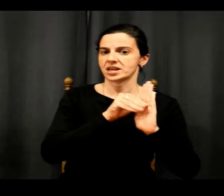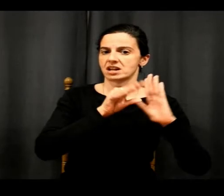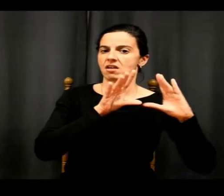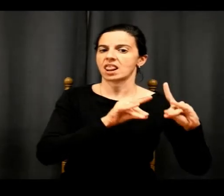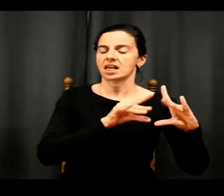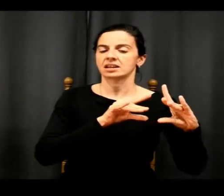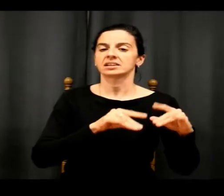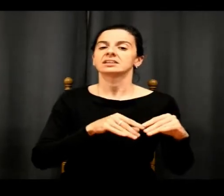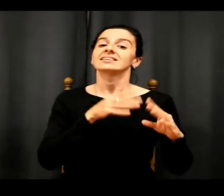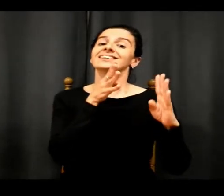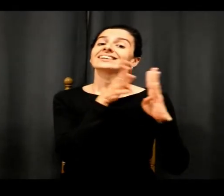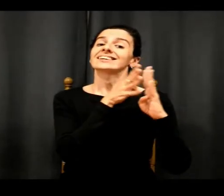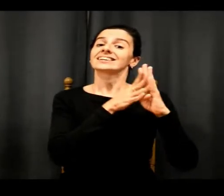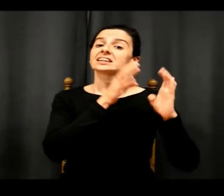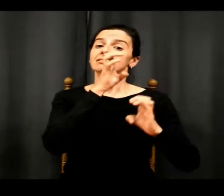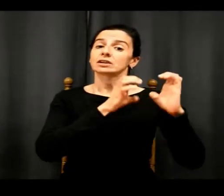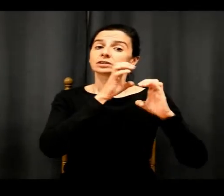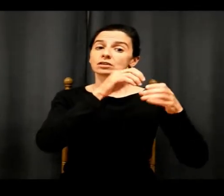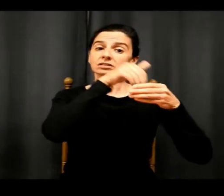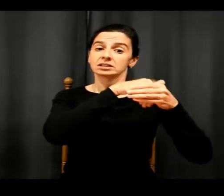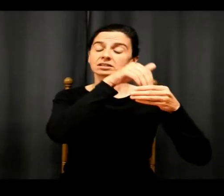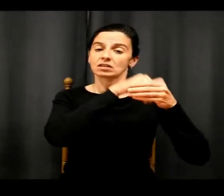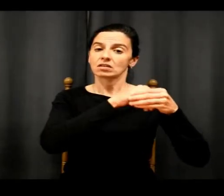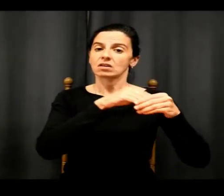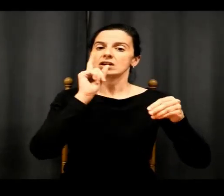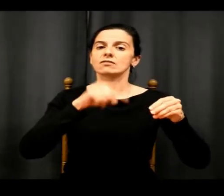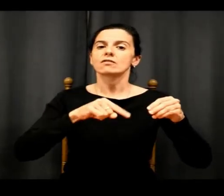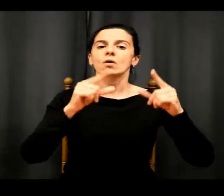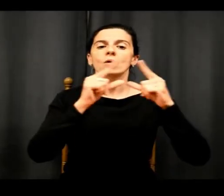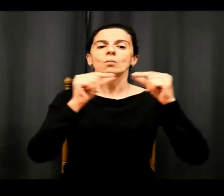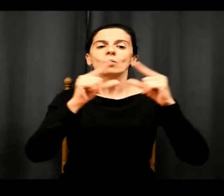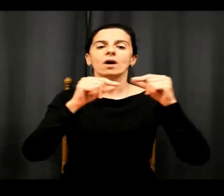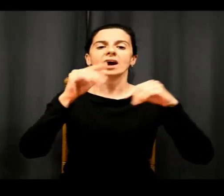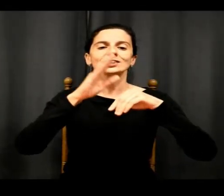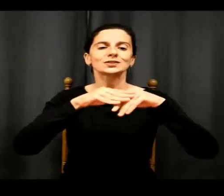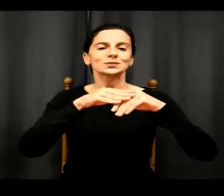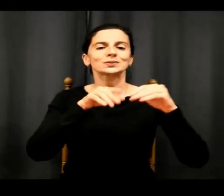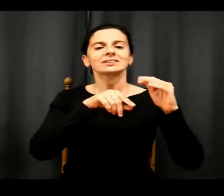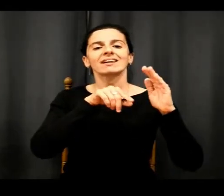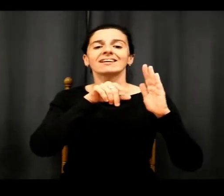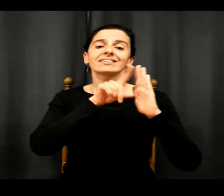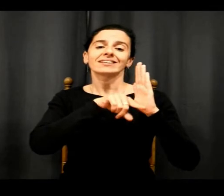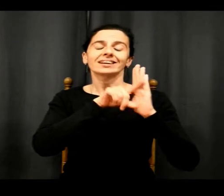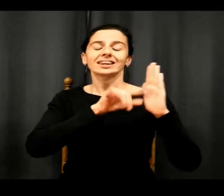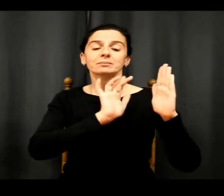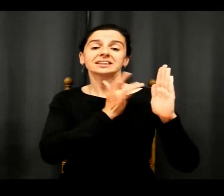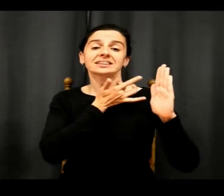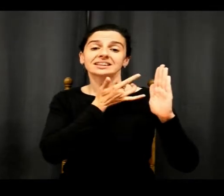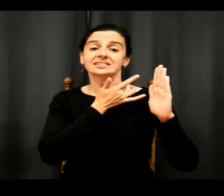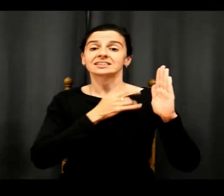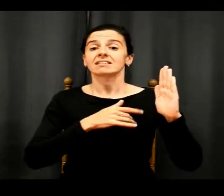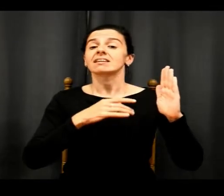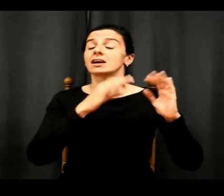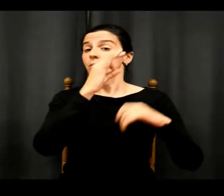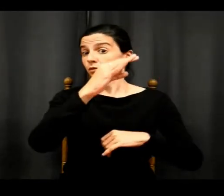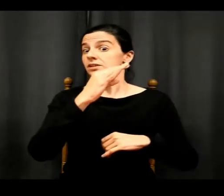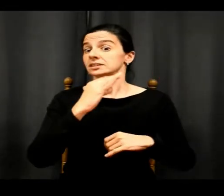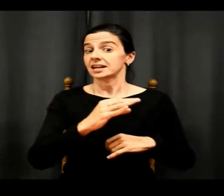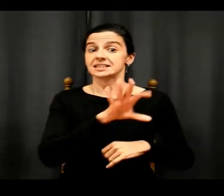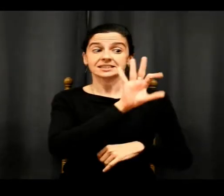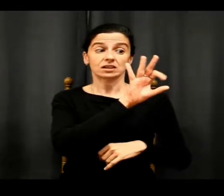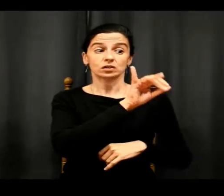allons prévoir de coter le degré de maîtrise par un pourcentage entre 50 et 100%.